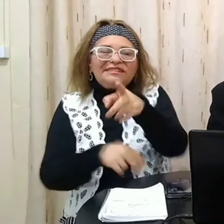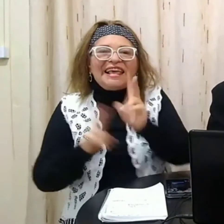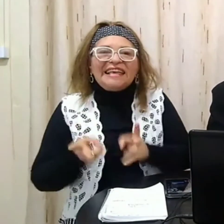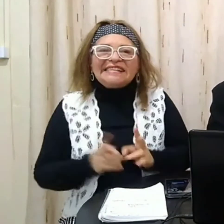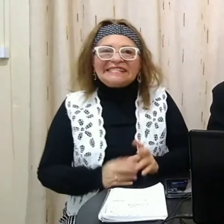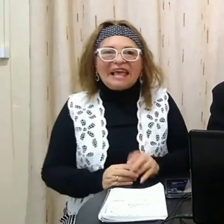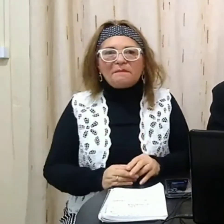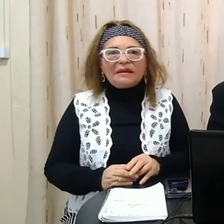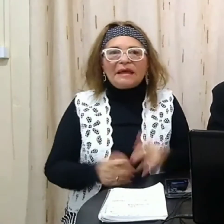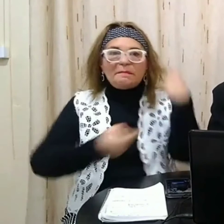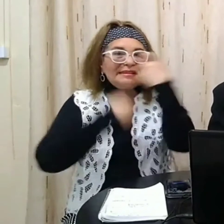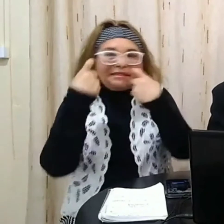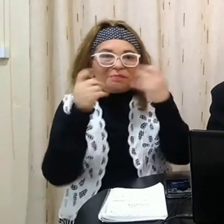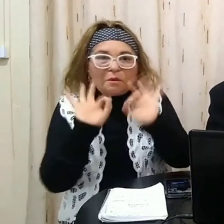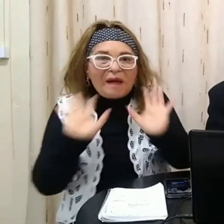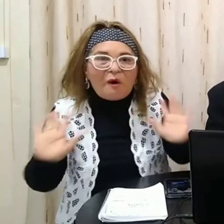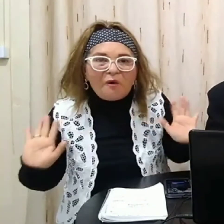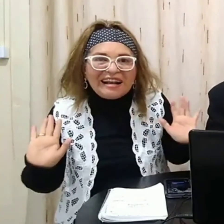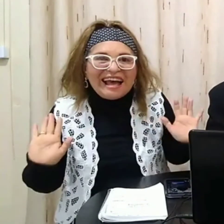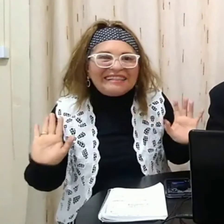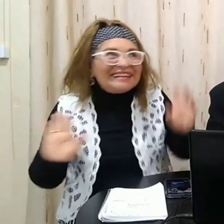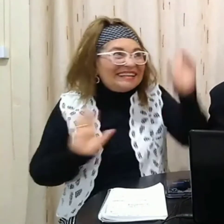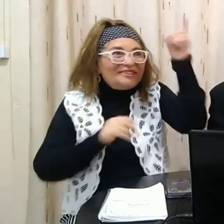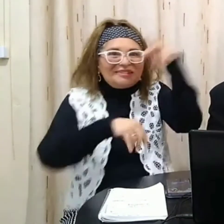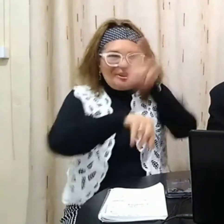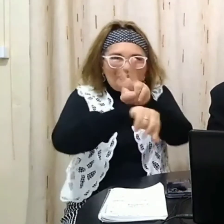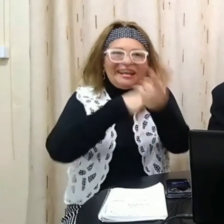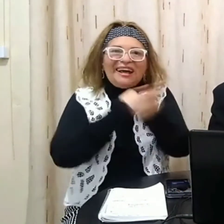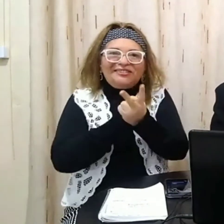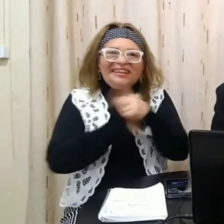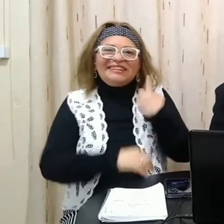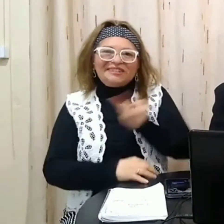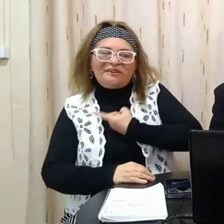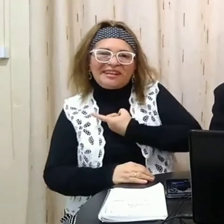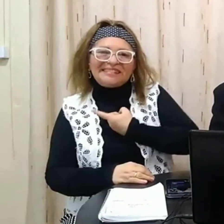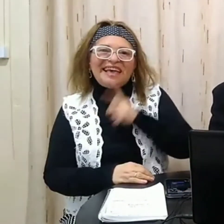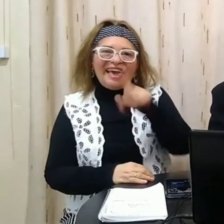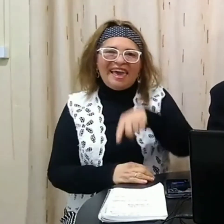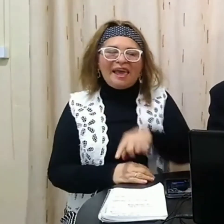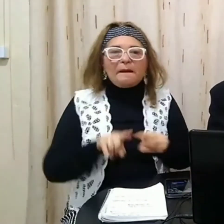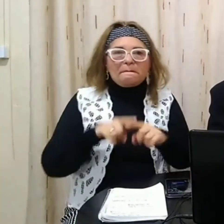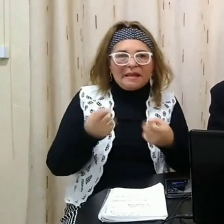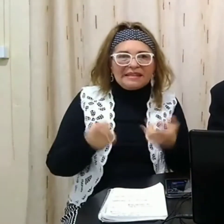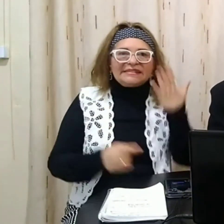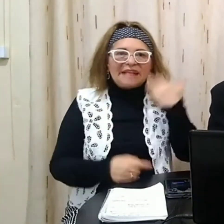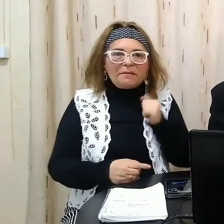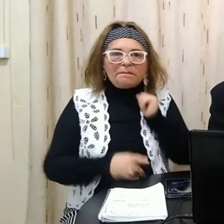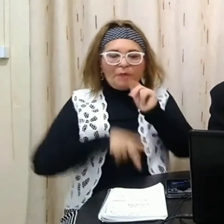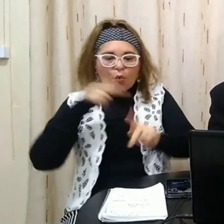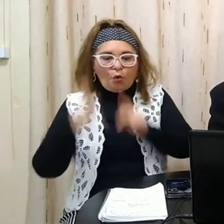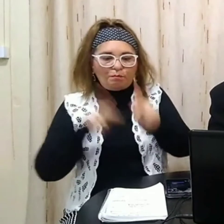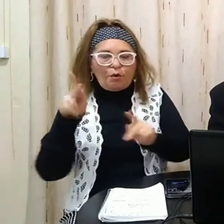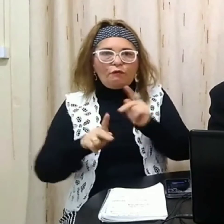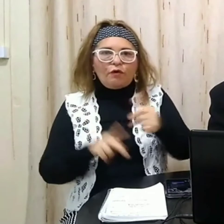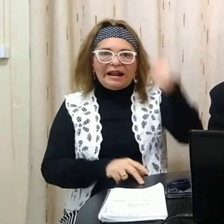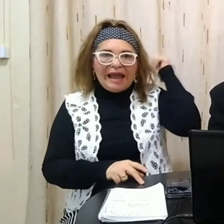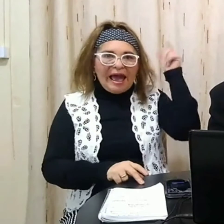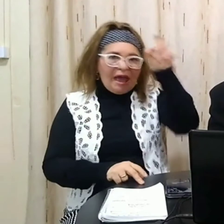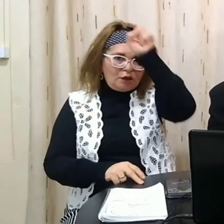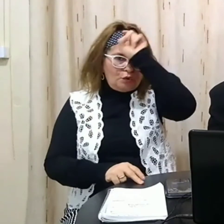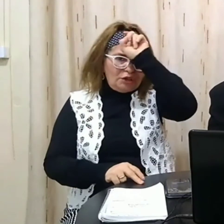fique realmente preocupado. Ele tem cuidado de nós. Mas sabe, o povo que estava lá no Egito começou